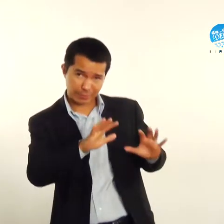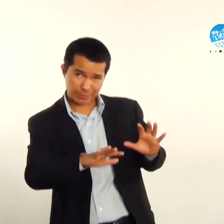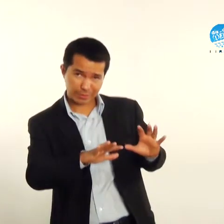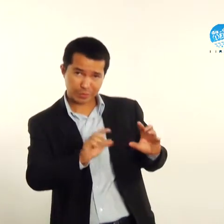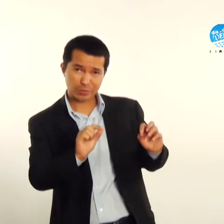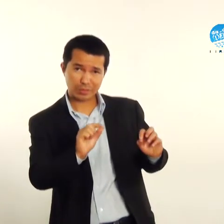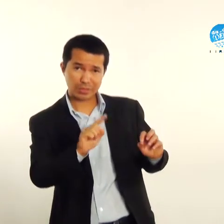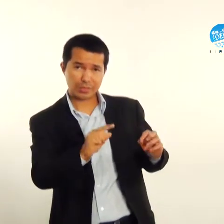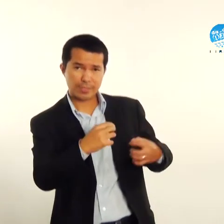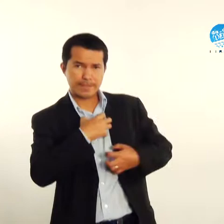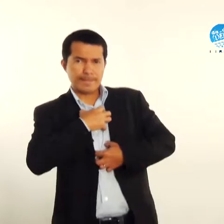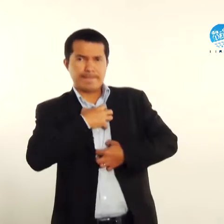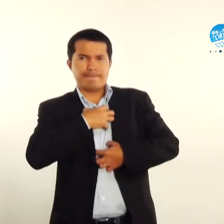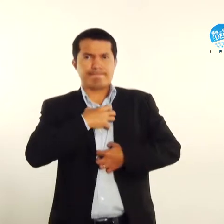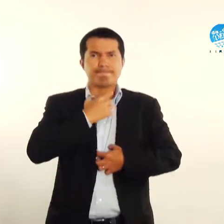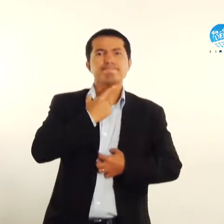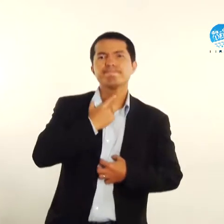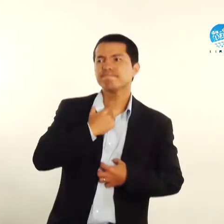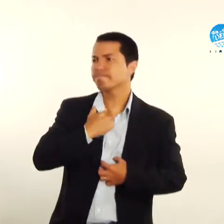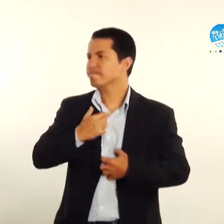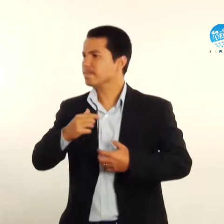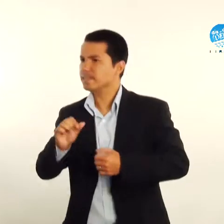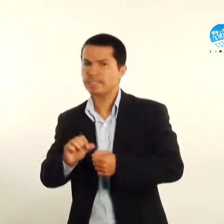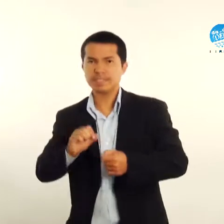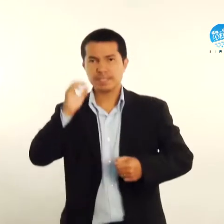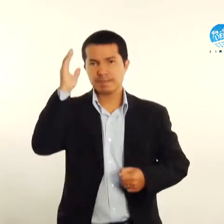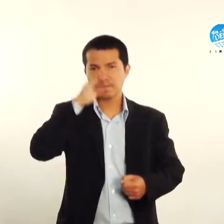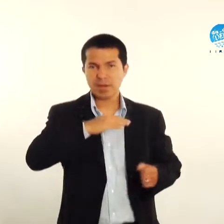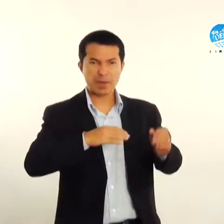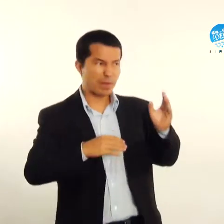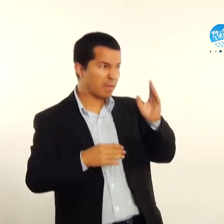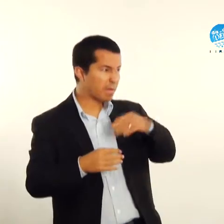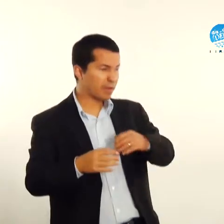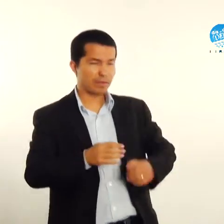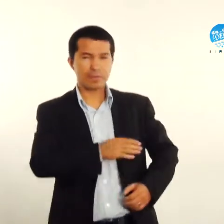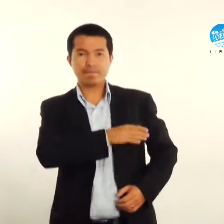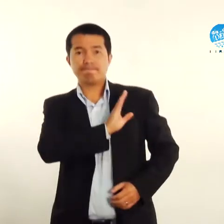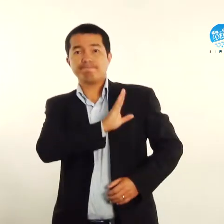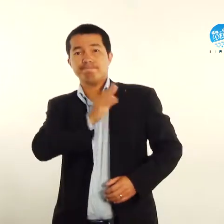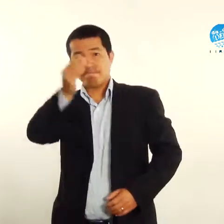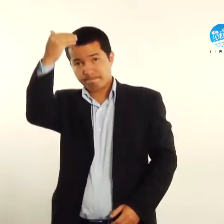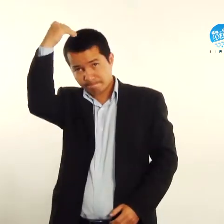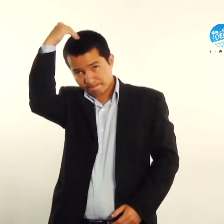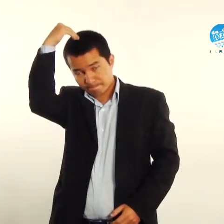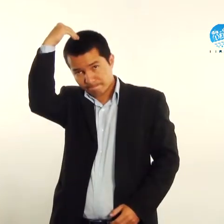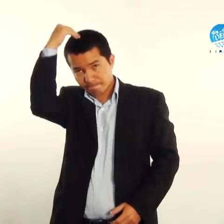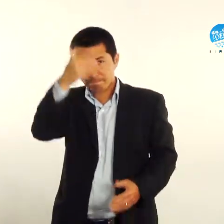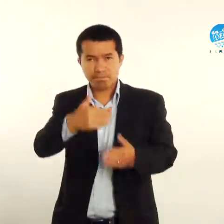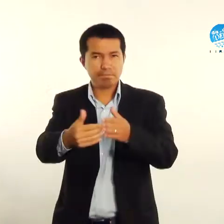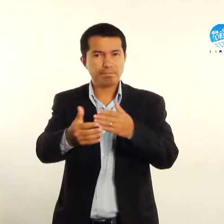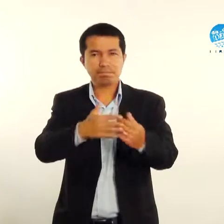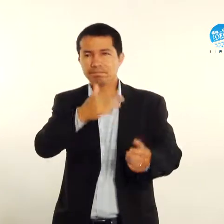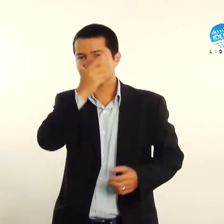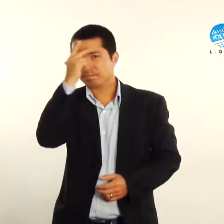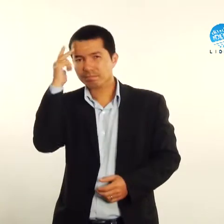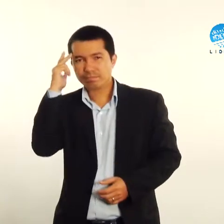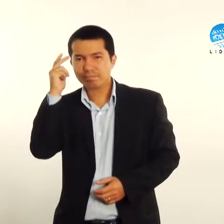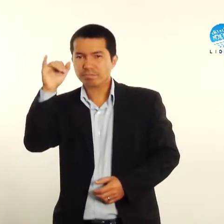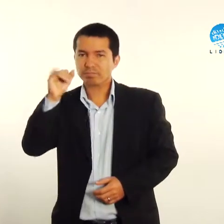gente faz, mas é um sentimento de rebeldia que está dentro do coração de qualquer ser humano, não